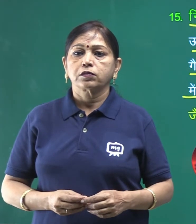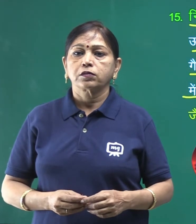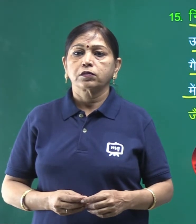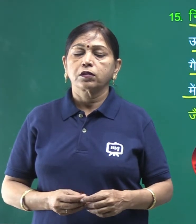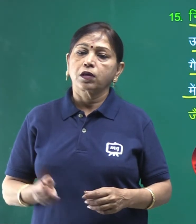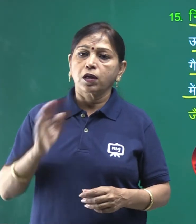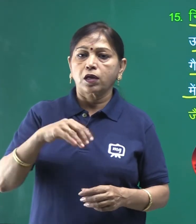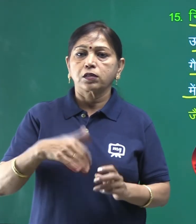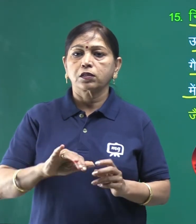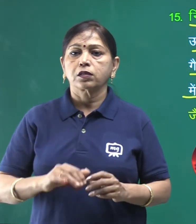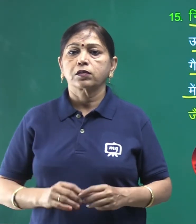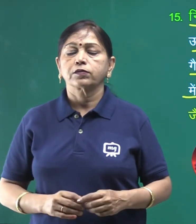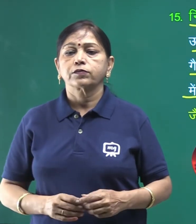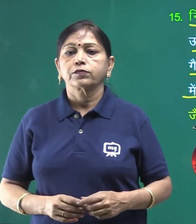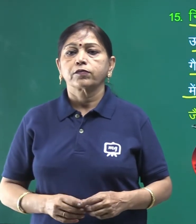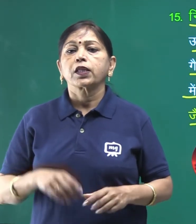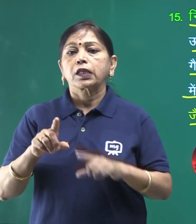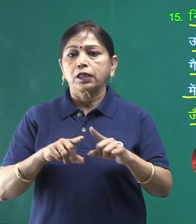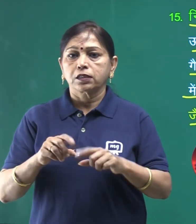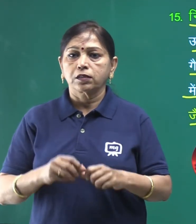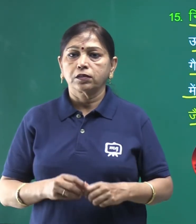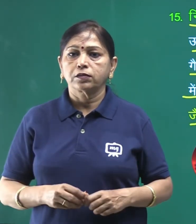आ जाते हैं, जैसे